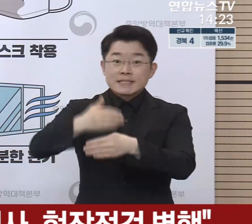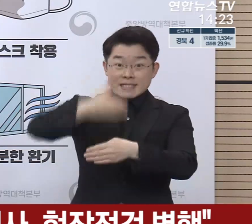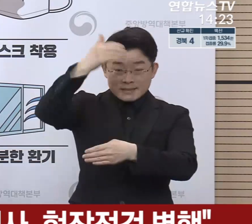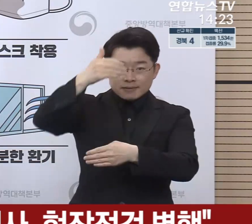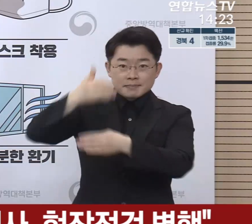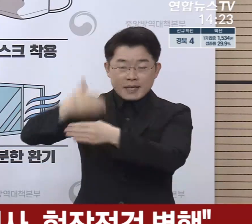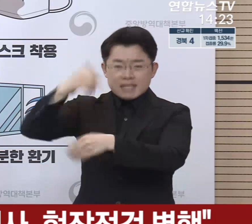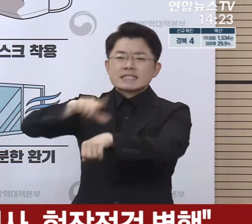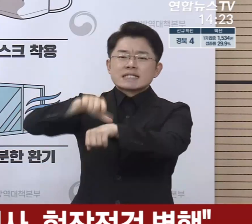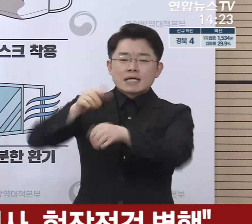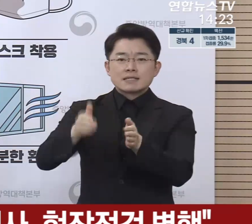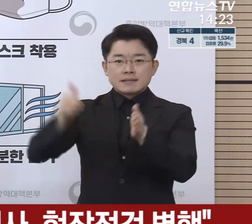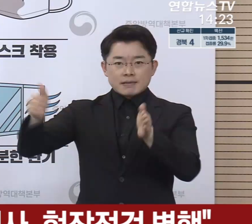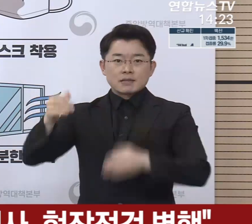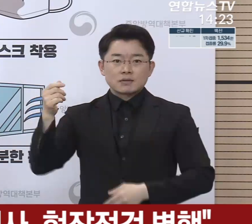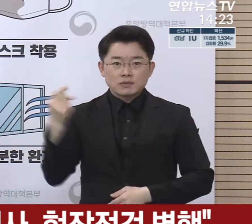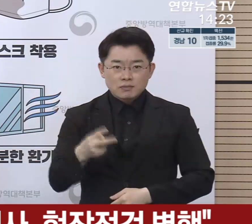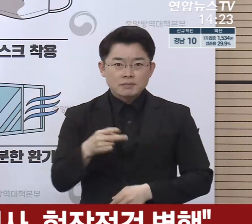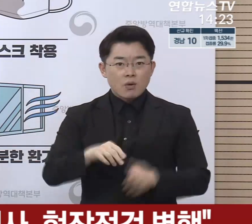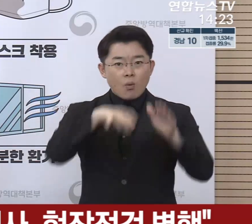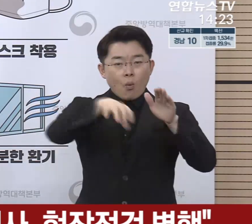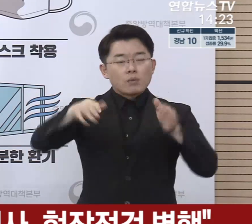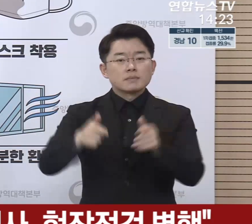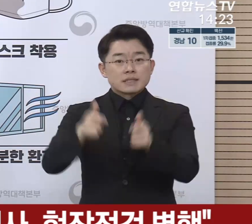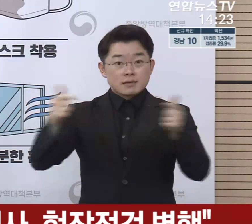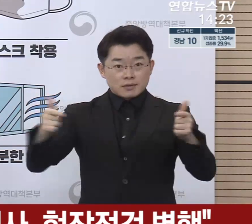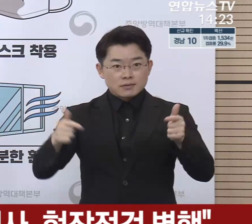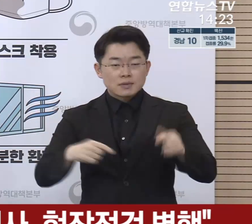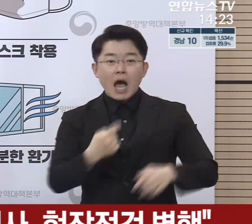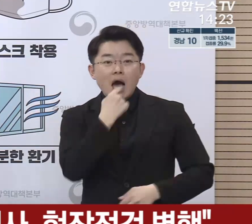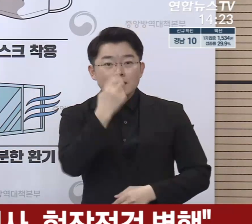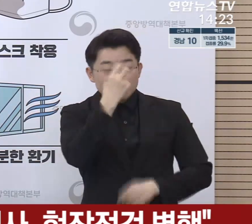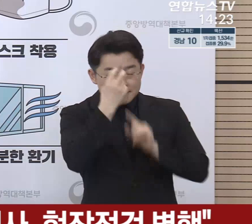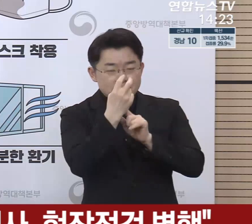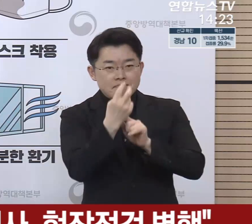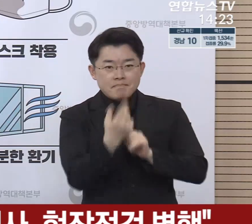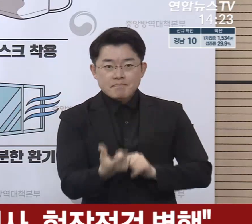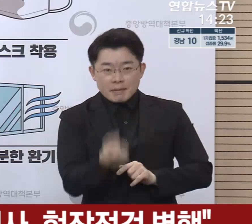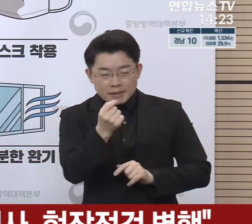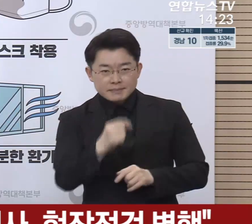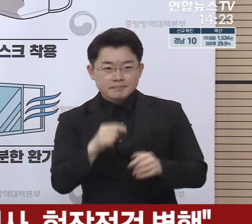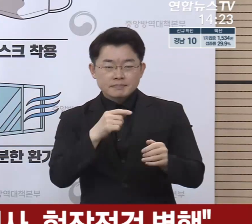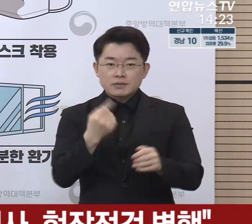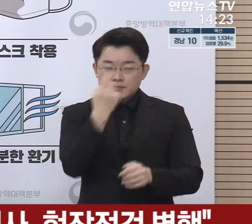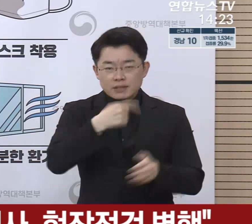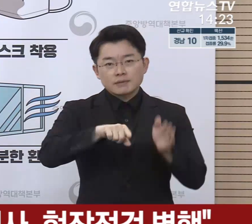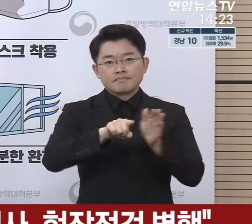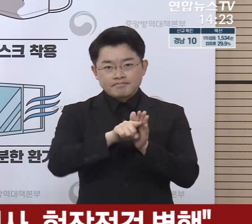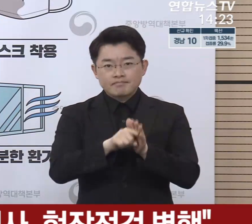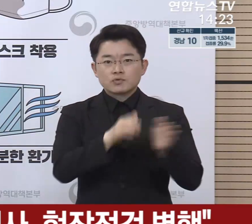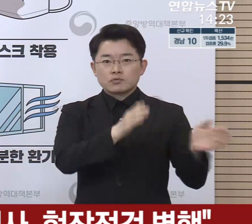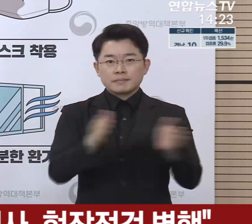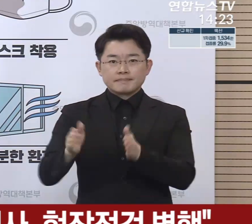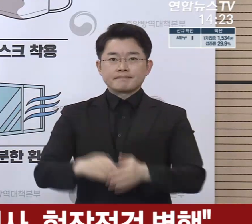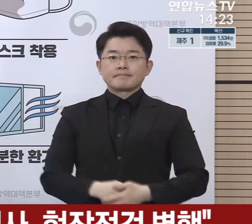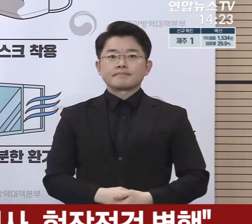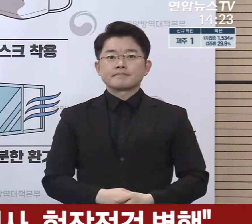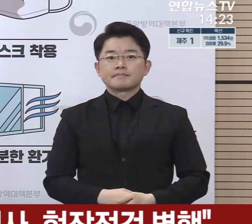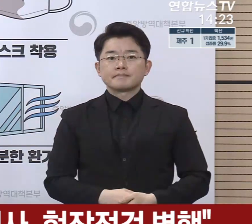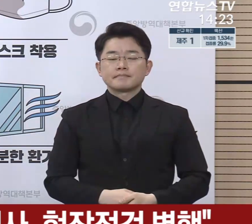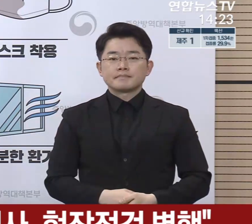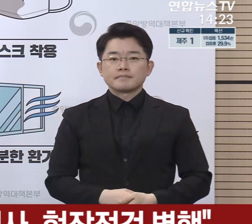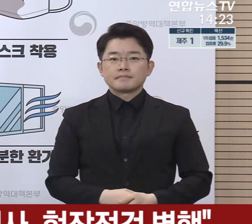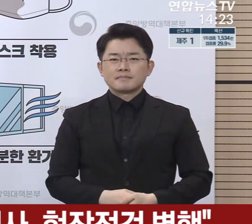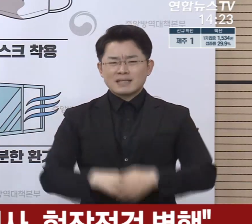임시 선별검사소 설치 운영 확대 등 진단검사의 접근성을 제고하도록 하겠습니다.